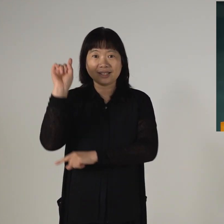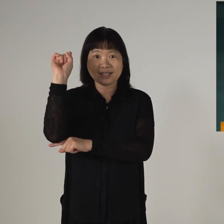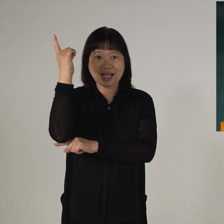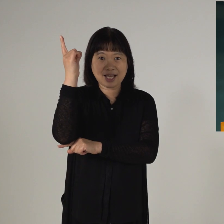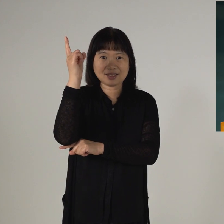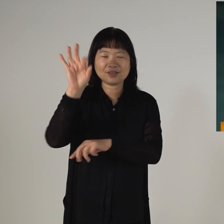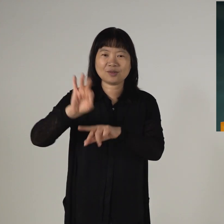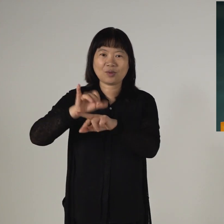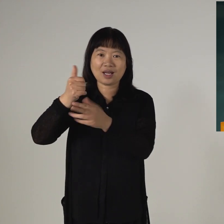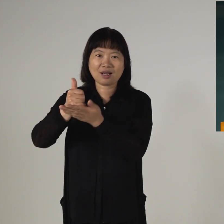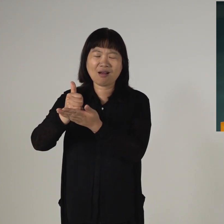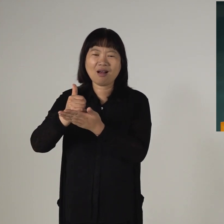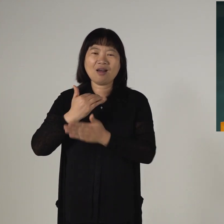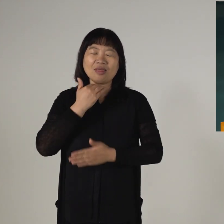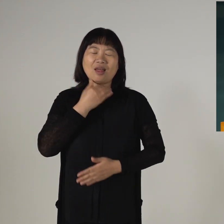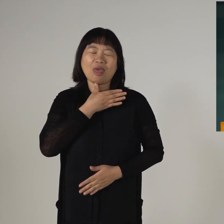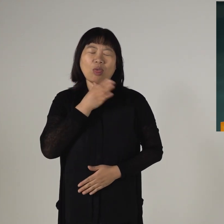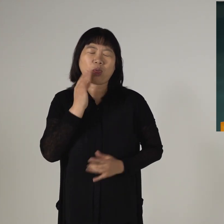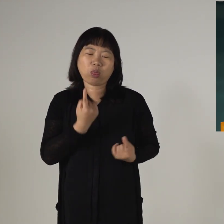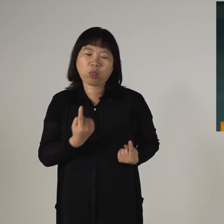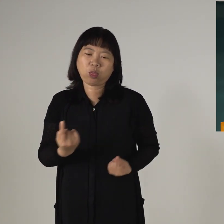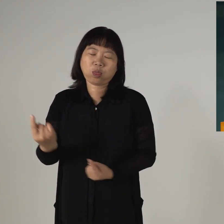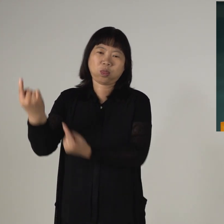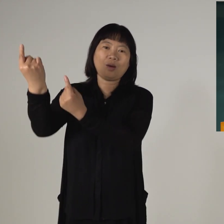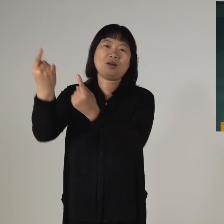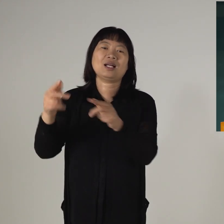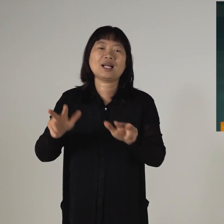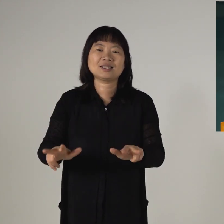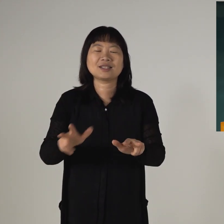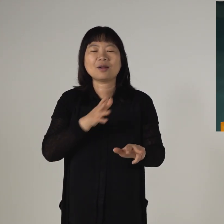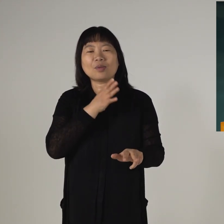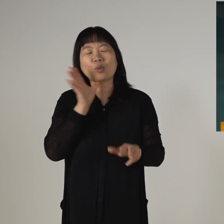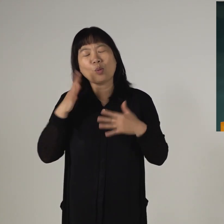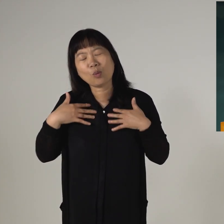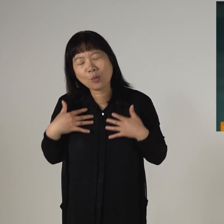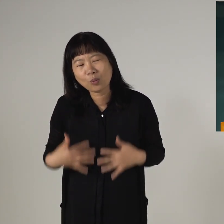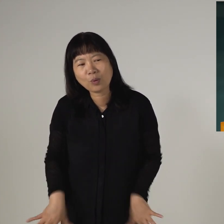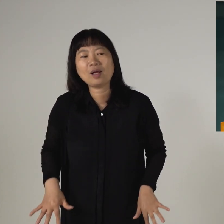다윗이 나이가 많이 들었죠. 이제 노쇠했어요.